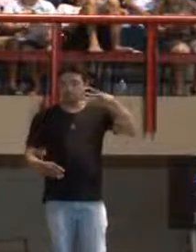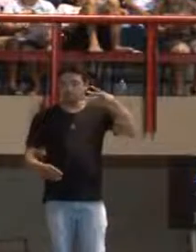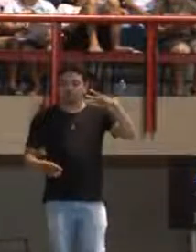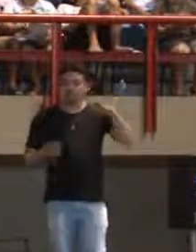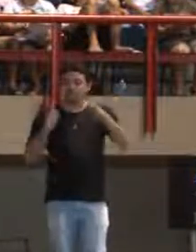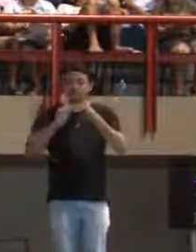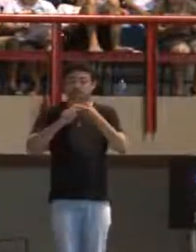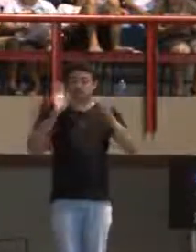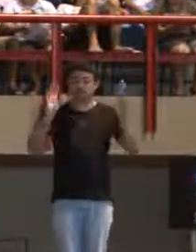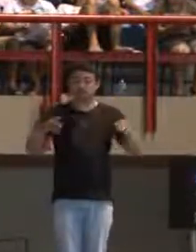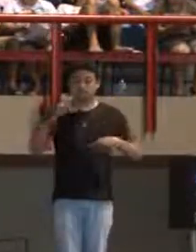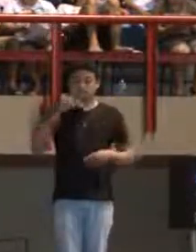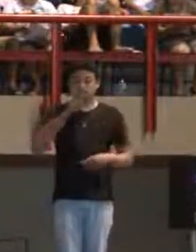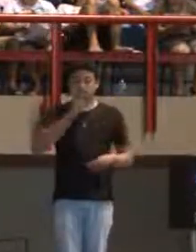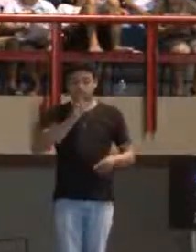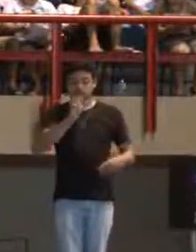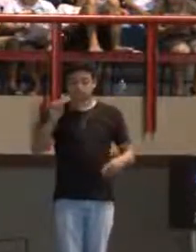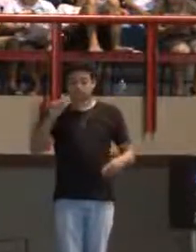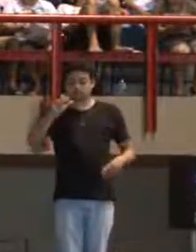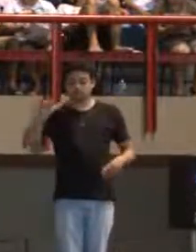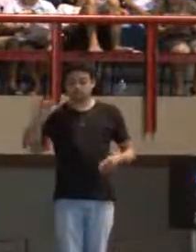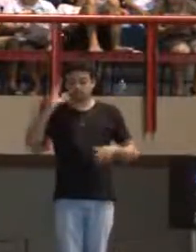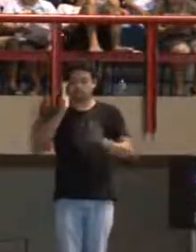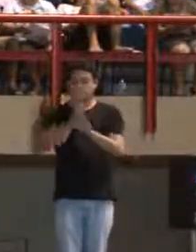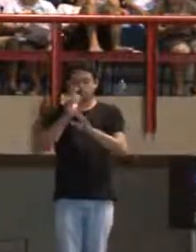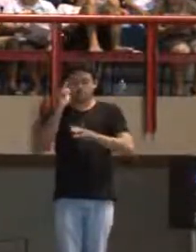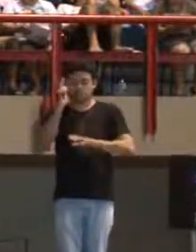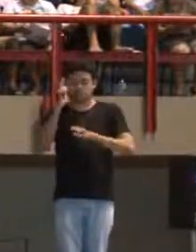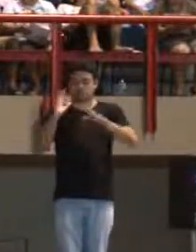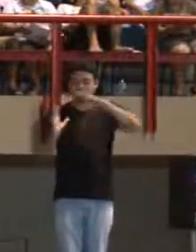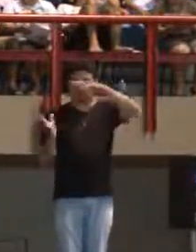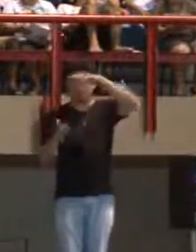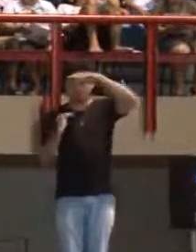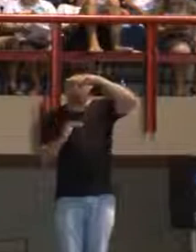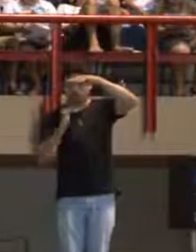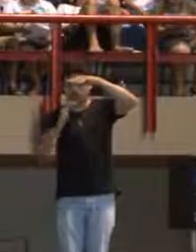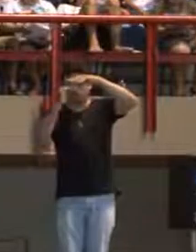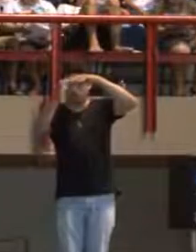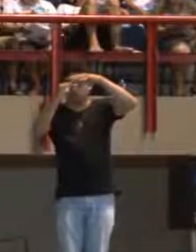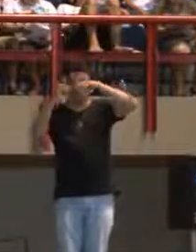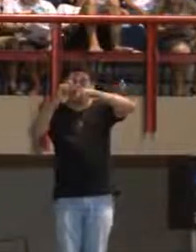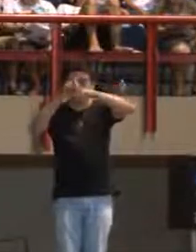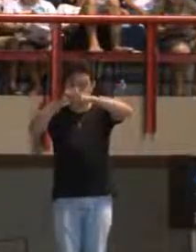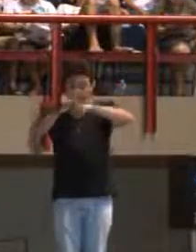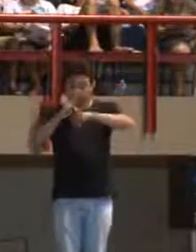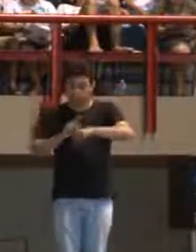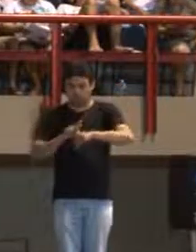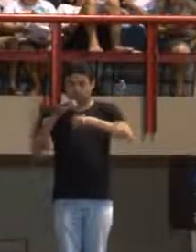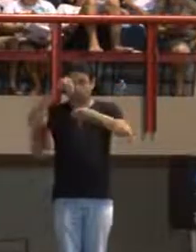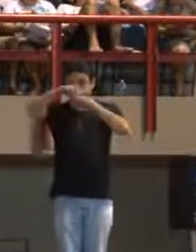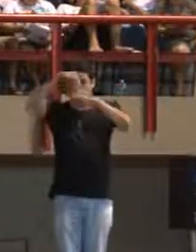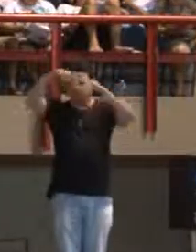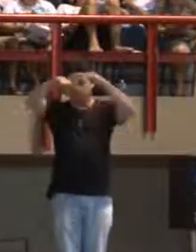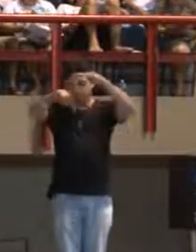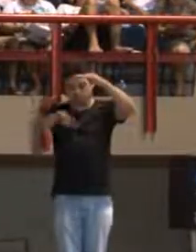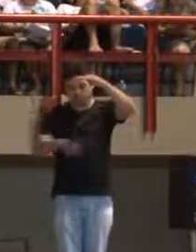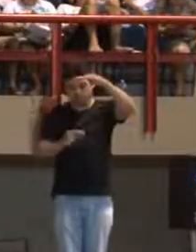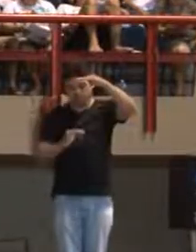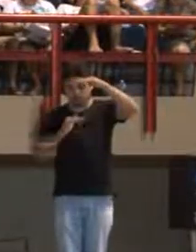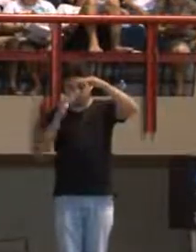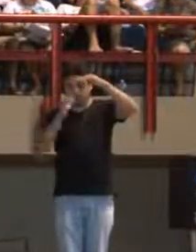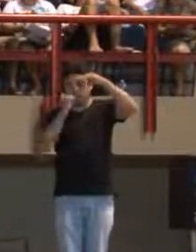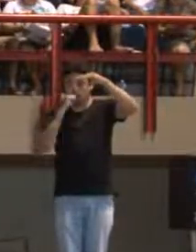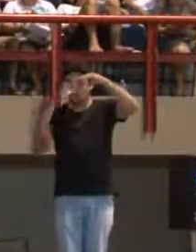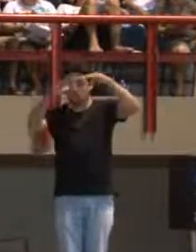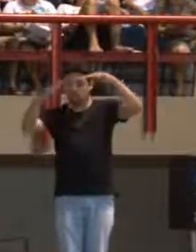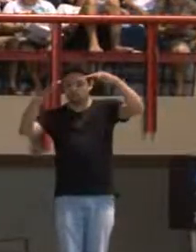O termo pré-sal é uma definição geológica que se refere a um conjunto de rochas localizadas nas porções marinhas de